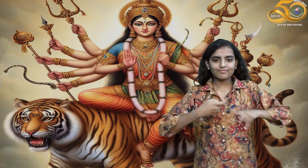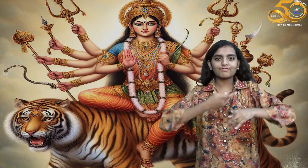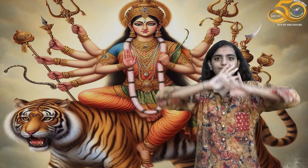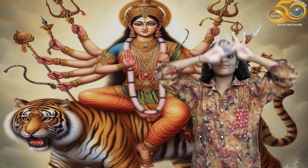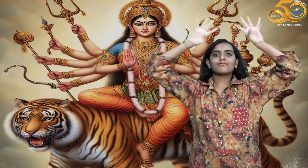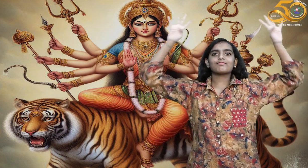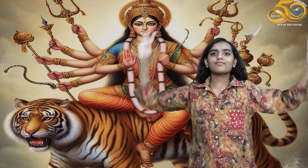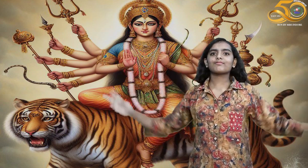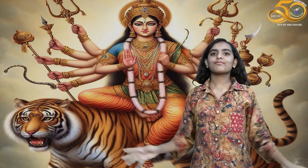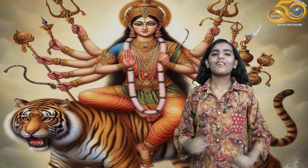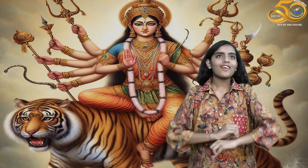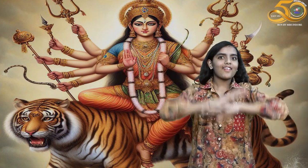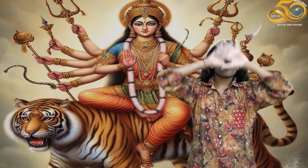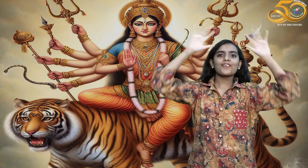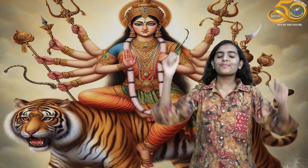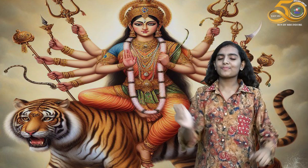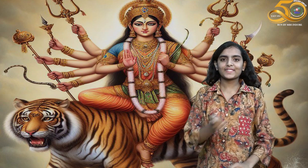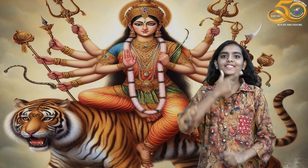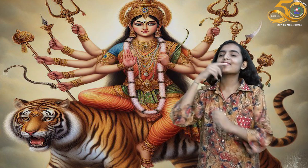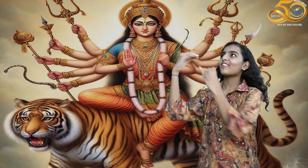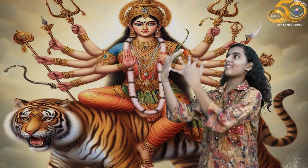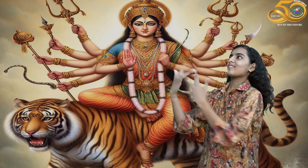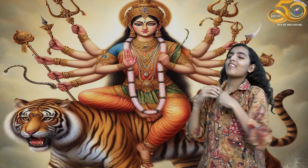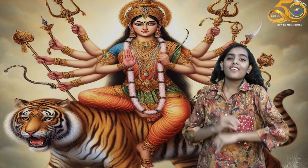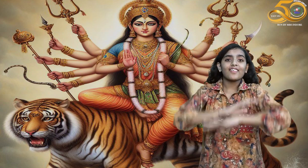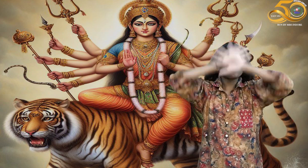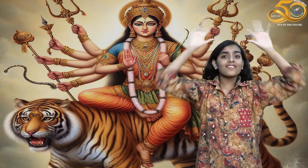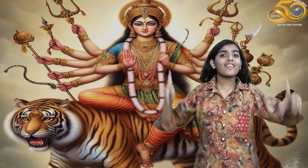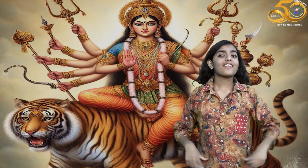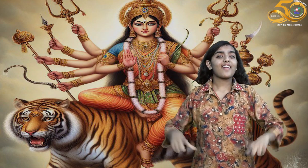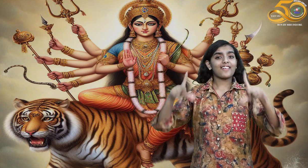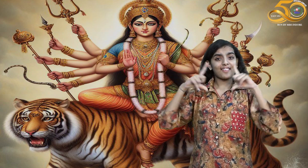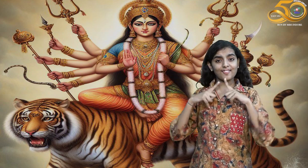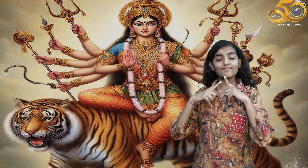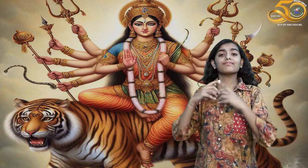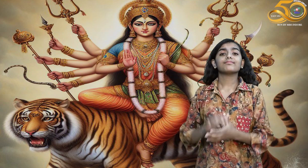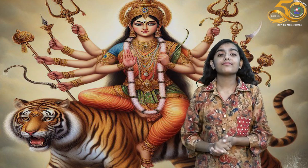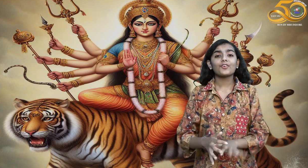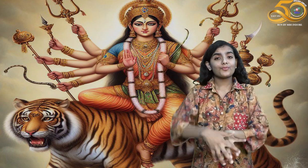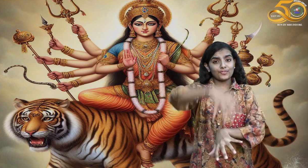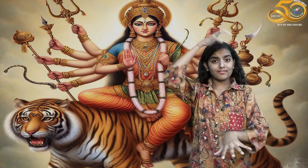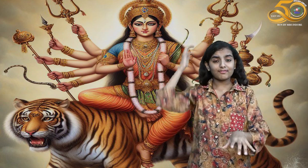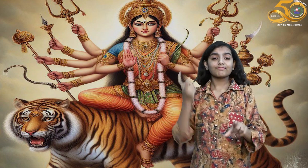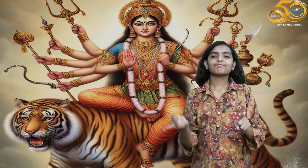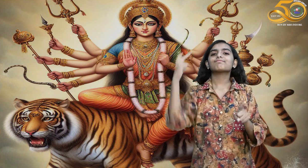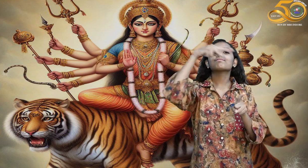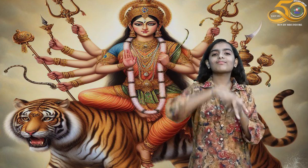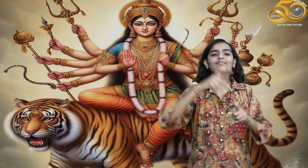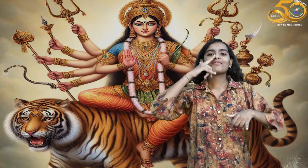की दिव्य मुस्कान से पुरा ब्रह्मान रोशन हुआ मा कुश्मांडा बाग की सवारी करती है मा